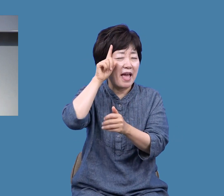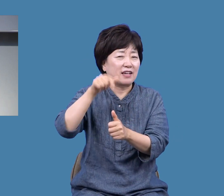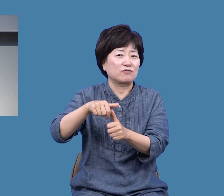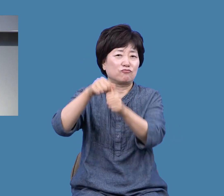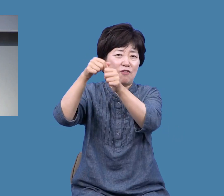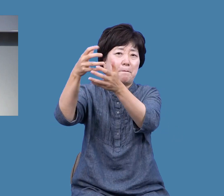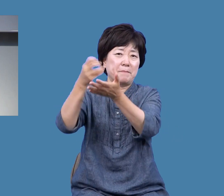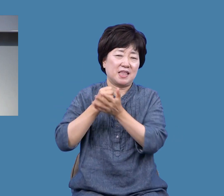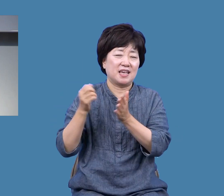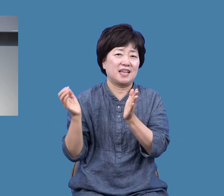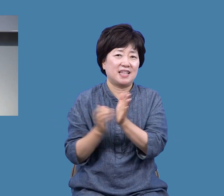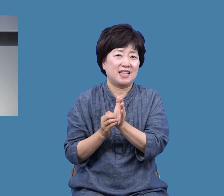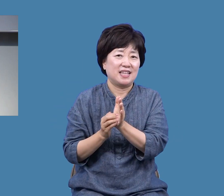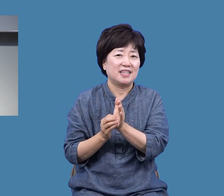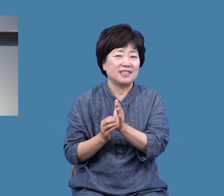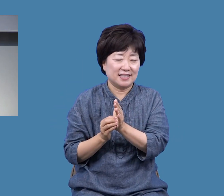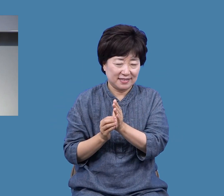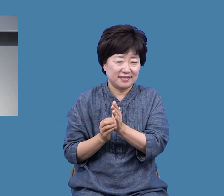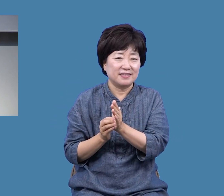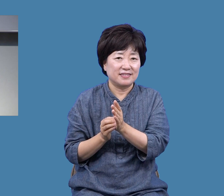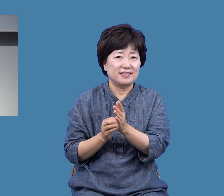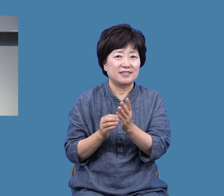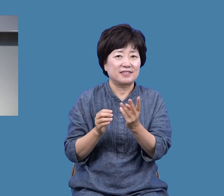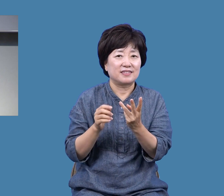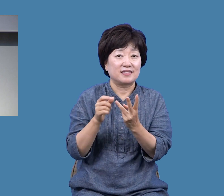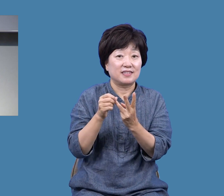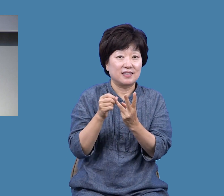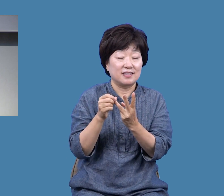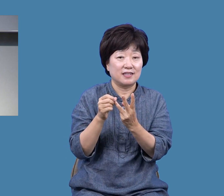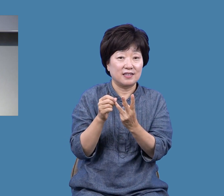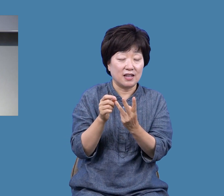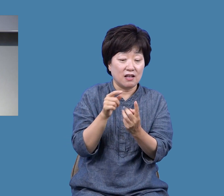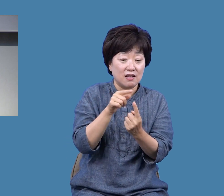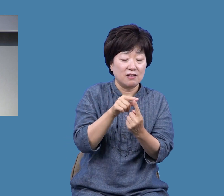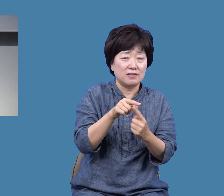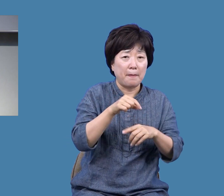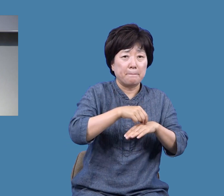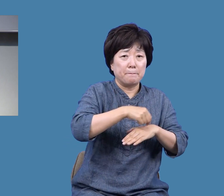완전히 이루어지는 거예요. 자, 그런데 몸은 달라요.